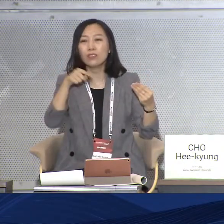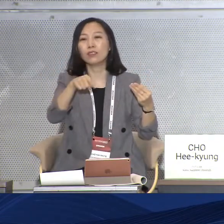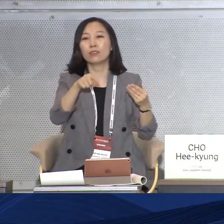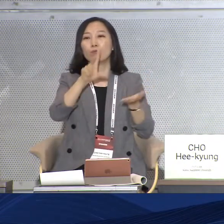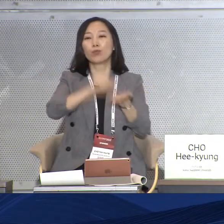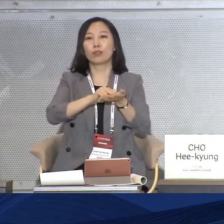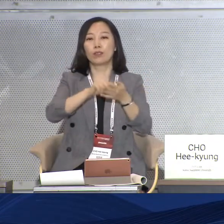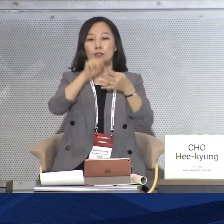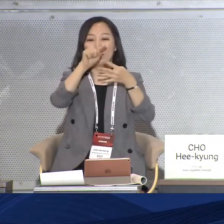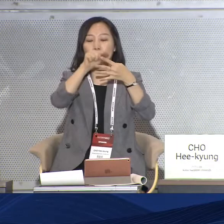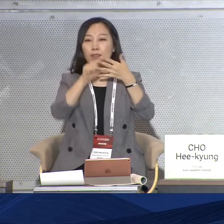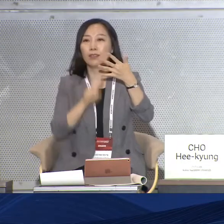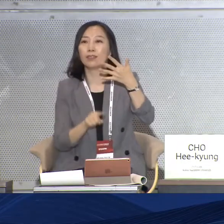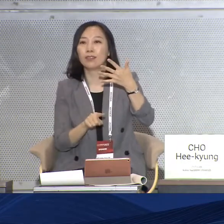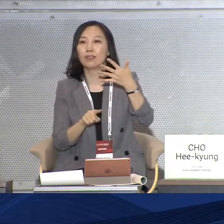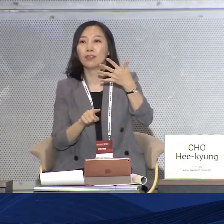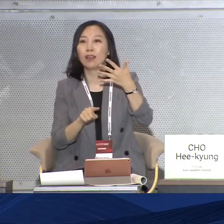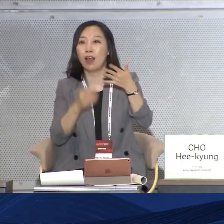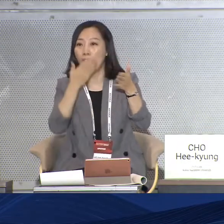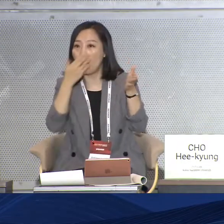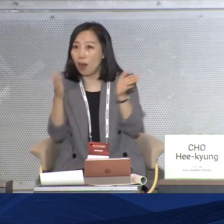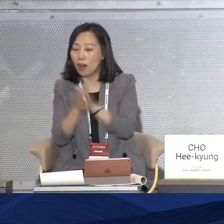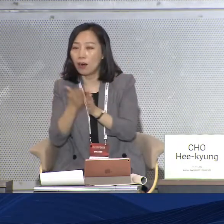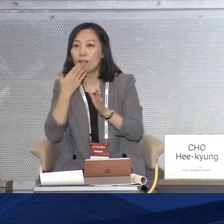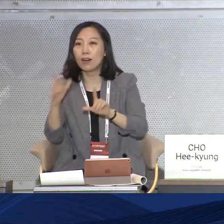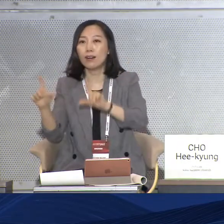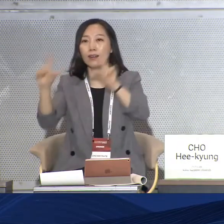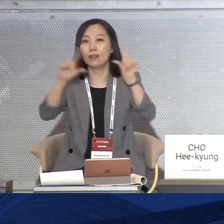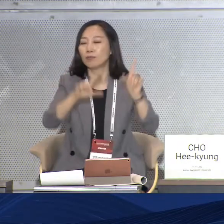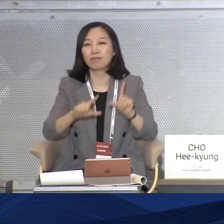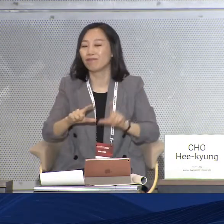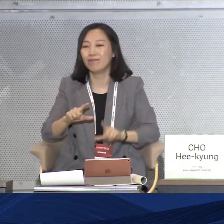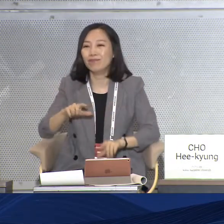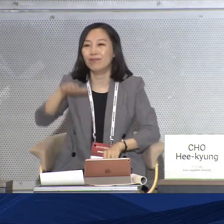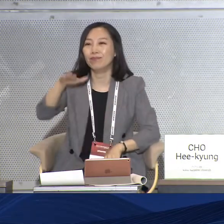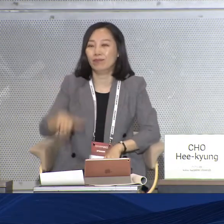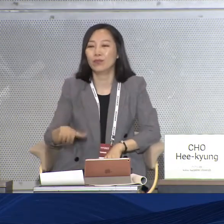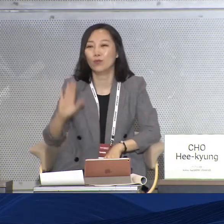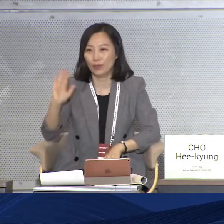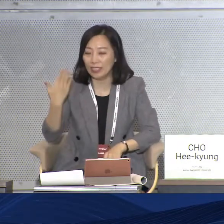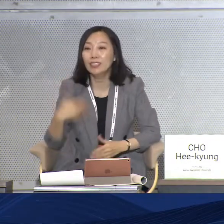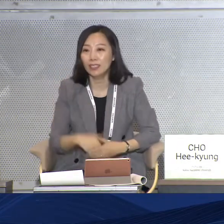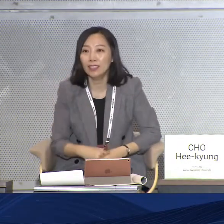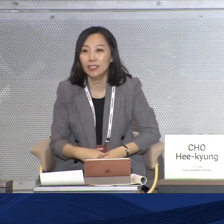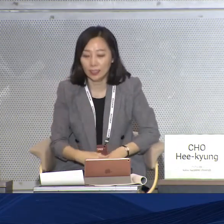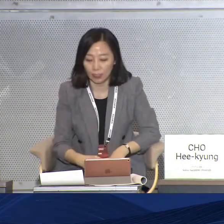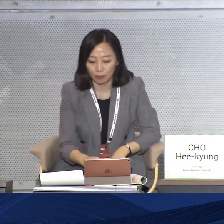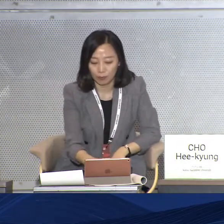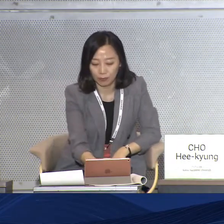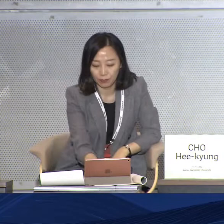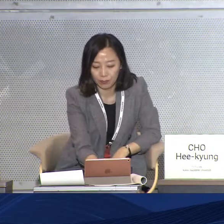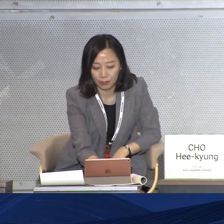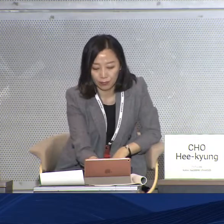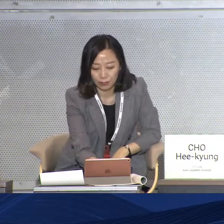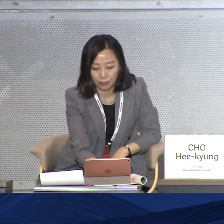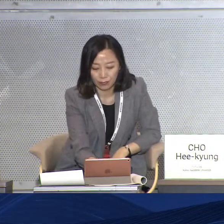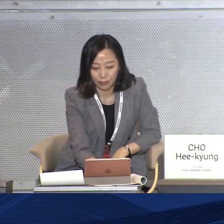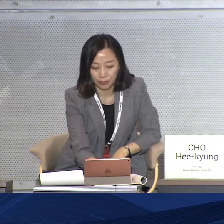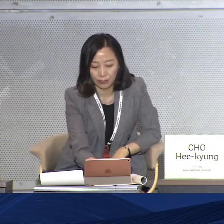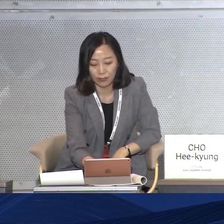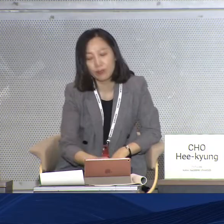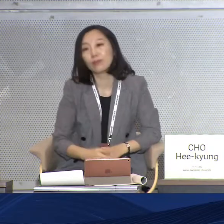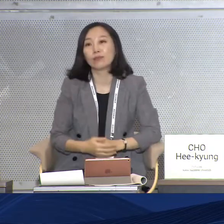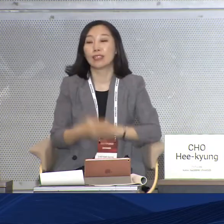겉으로는 양적 성장이 되었으나 내실적으로는 과연 질적인 성장이 이루어졌는가? 이 부분에 대해서는 저는 이제 부정적인 생각을